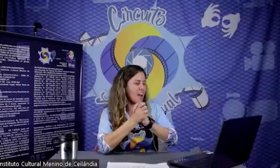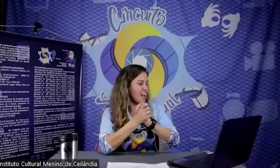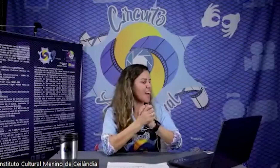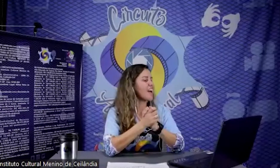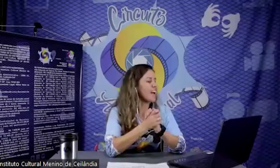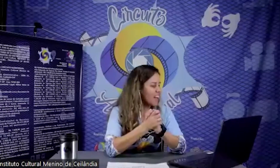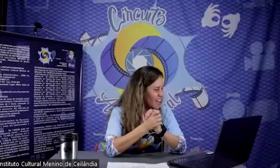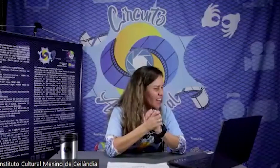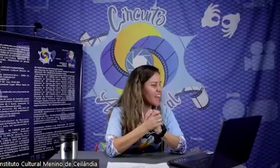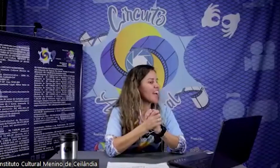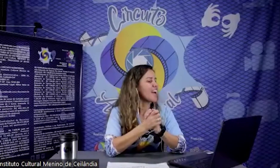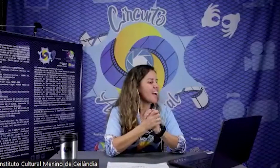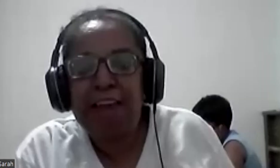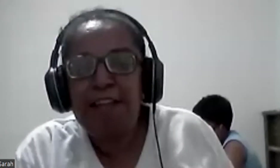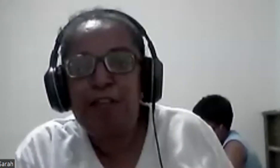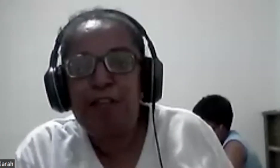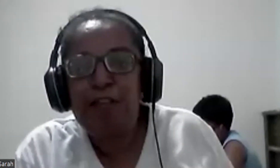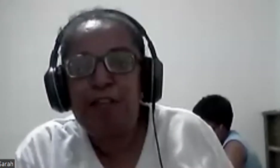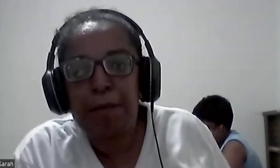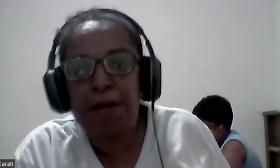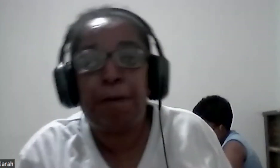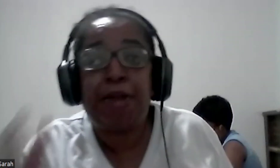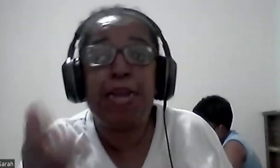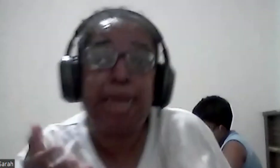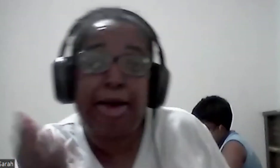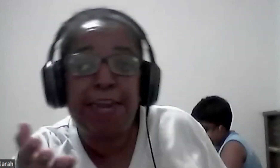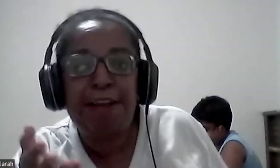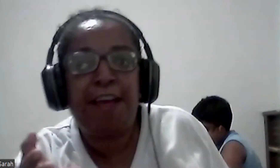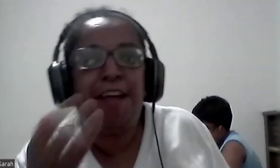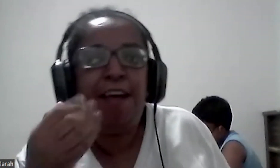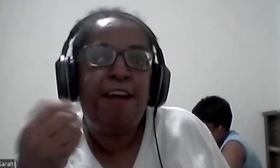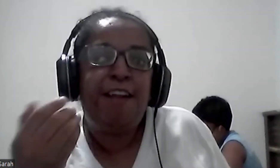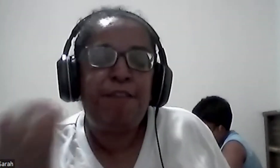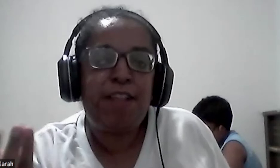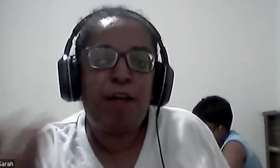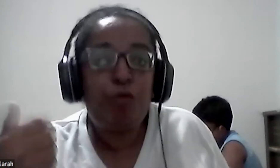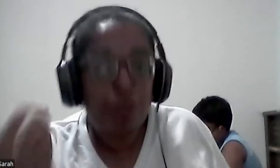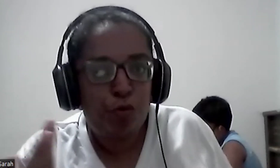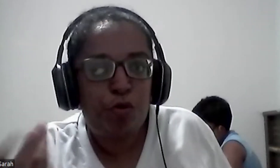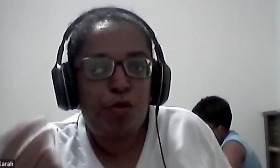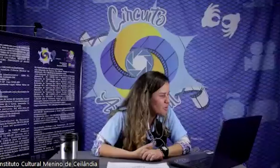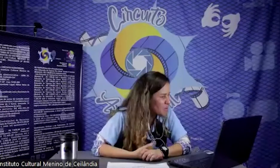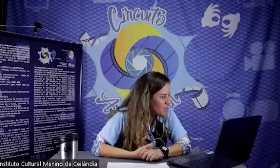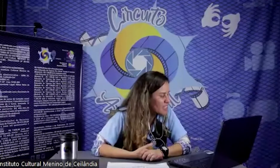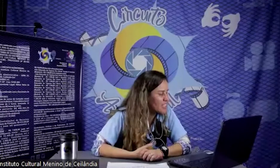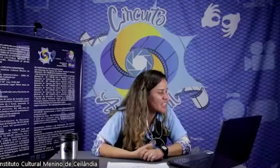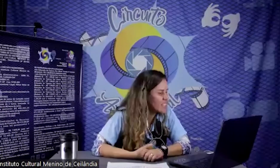Fui entrevistada por Michele verdade. sobre o tema de maternidade, né? Na visão do surdo. Que Eu dei